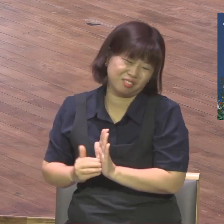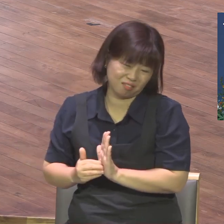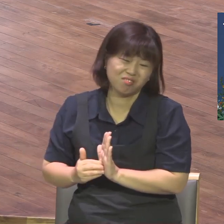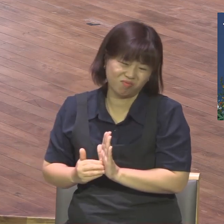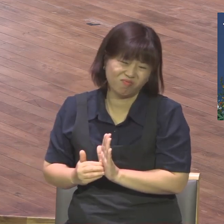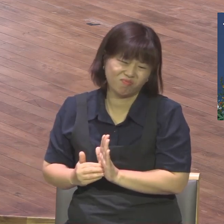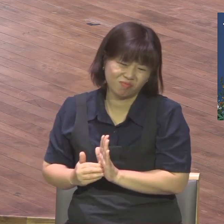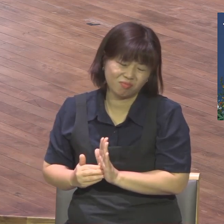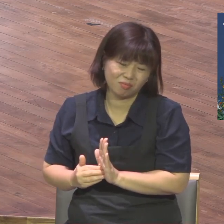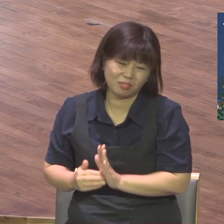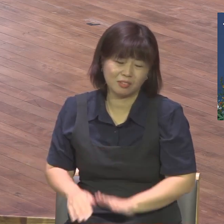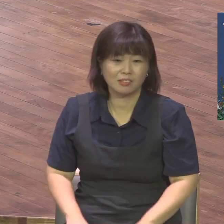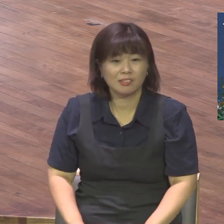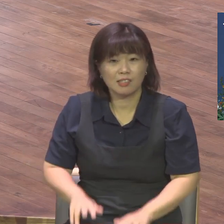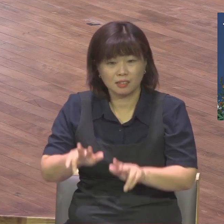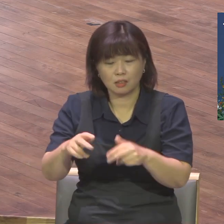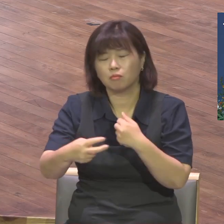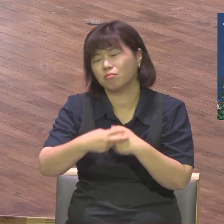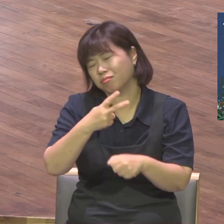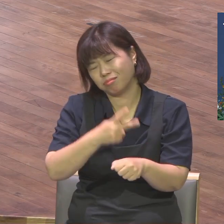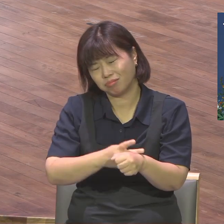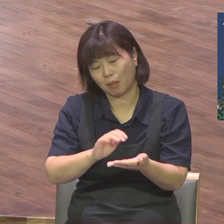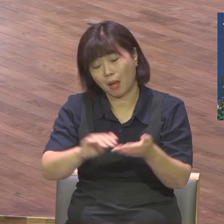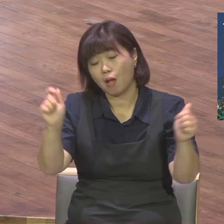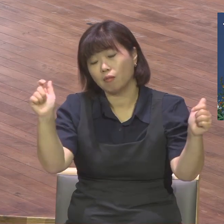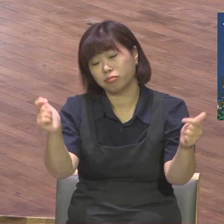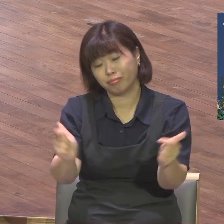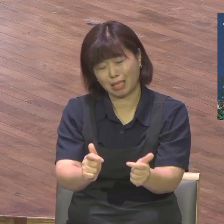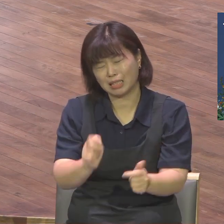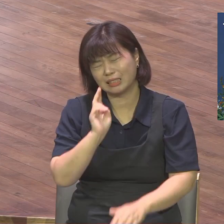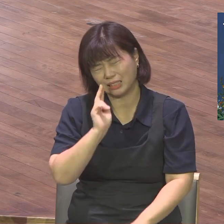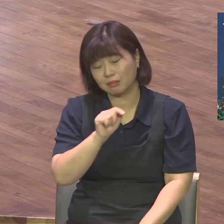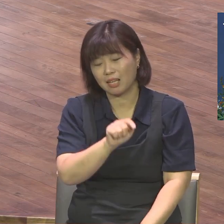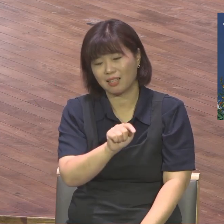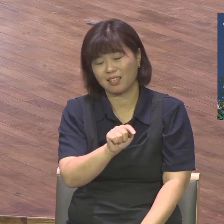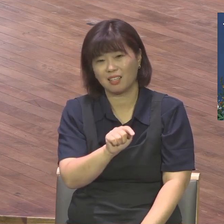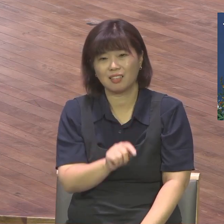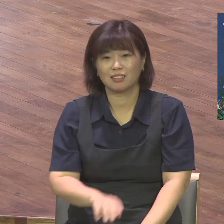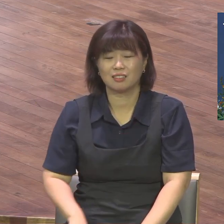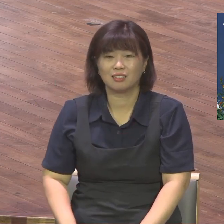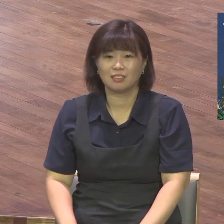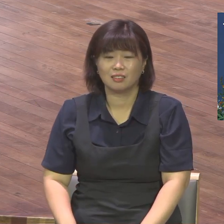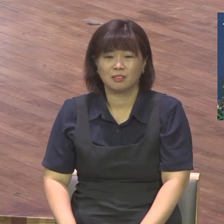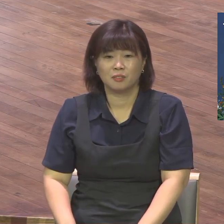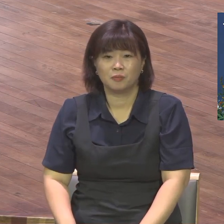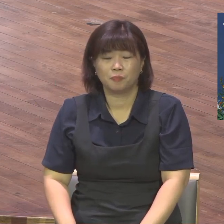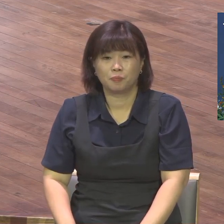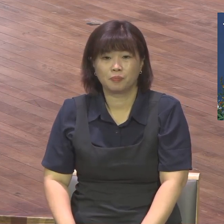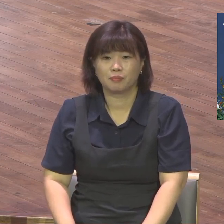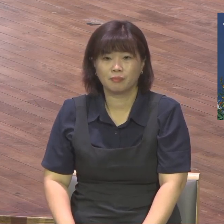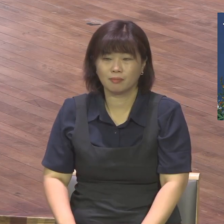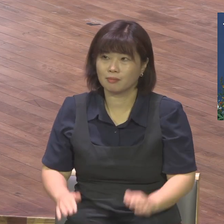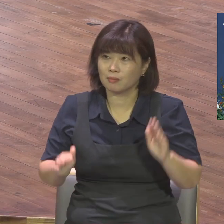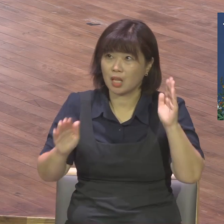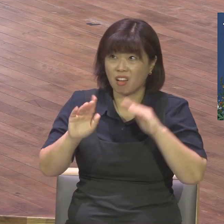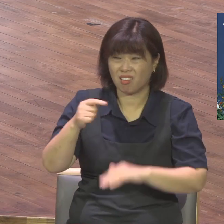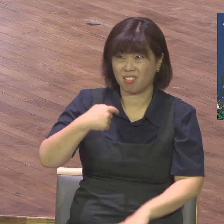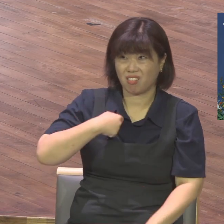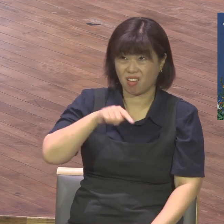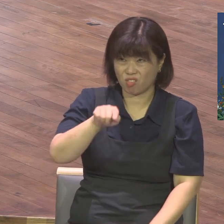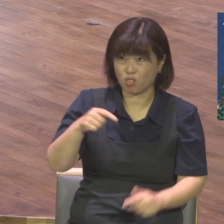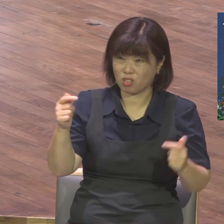응급실 상황이 심각하죠. 사직한 전공의들은 대신해서 전문의들이 지금까지 경무에 시달려